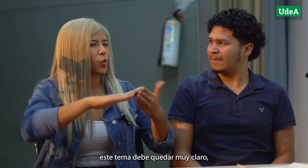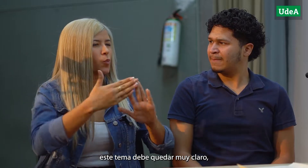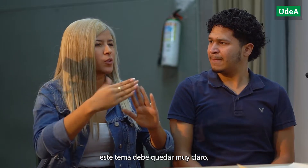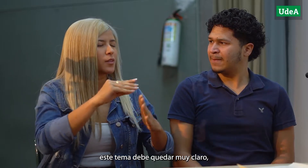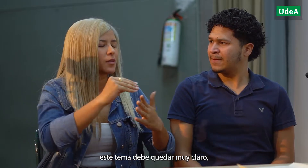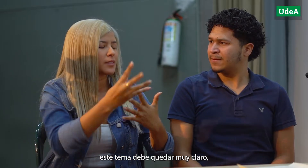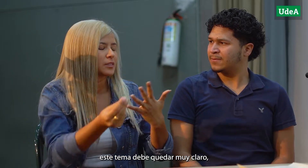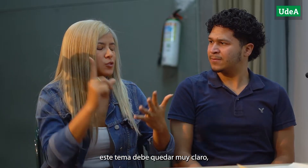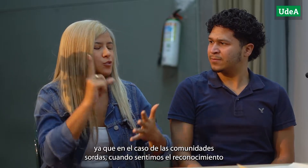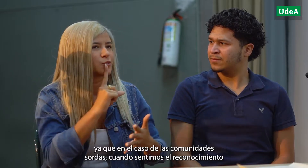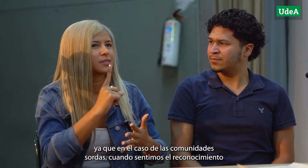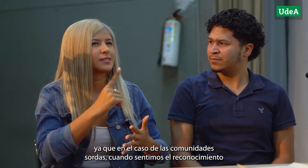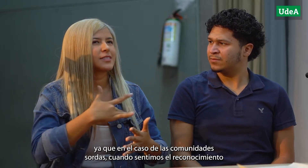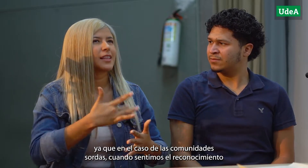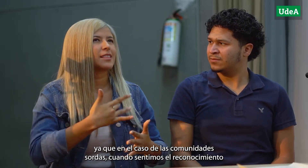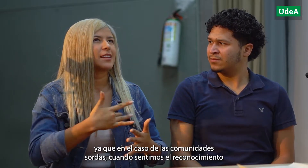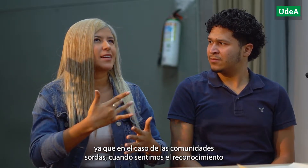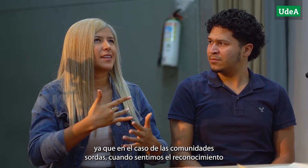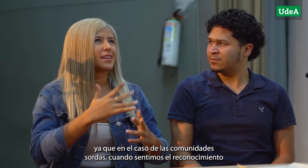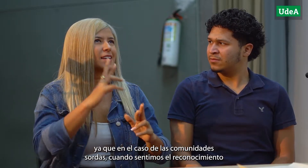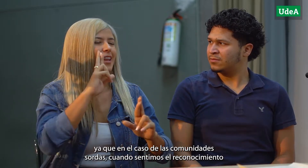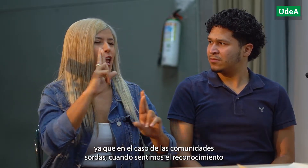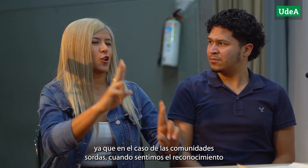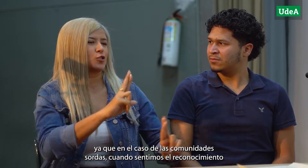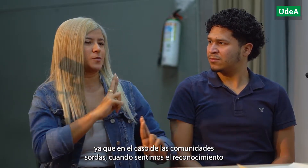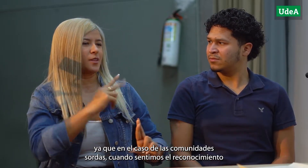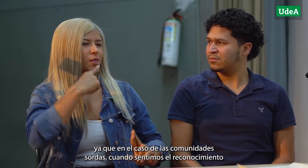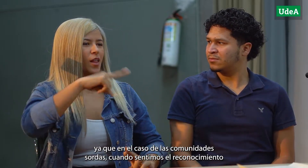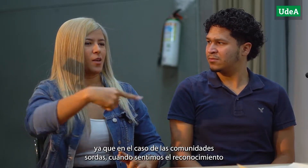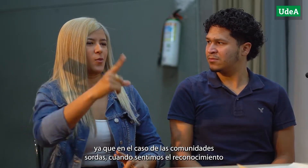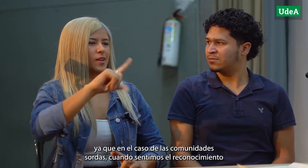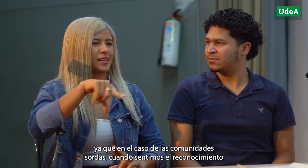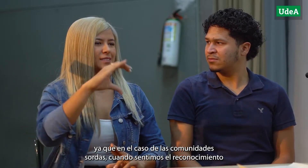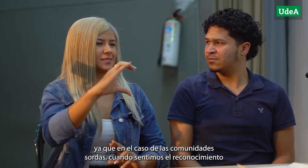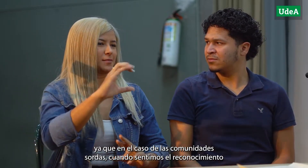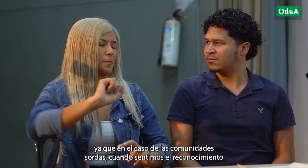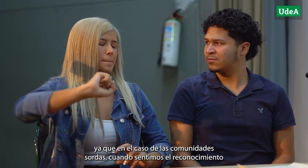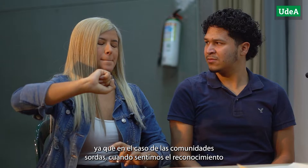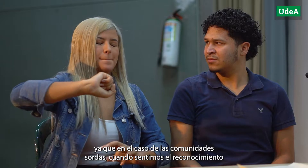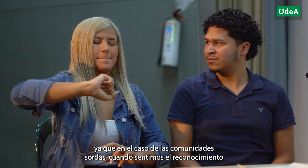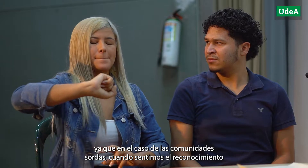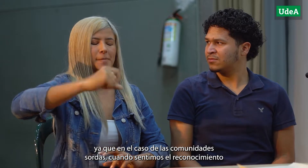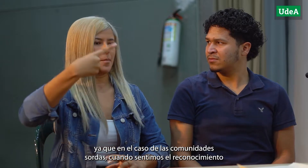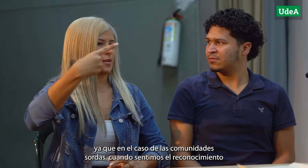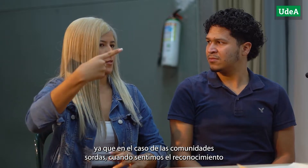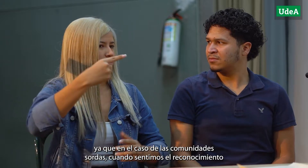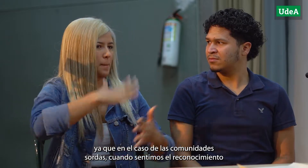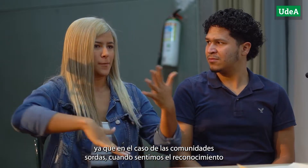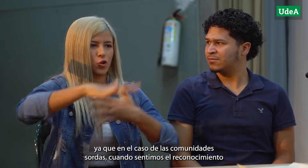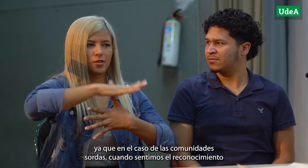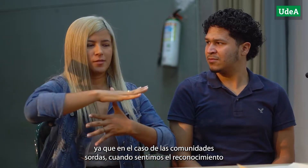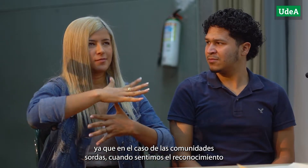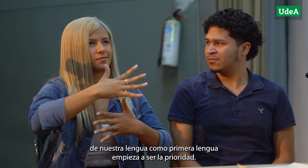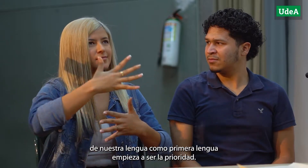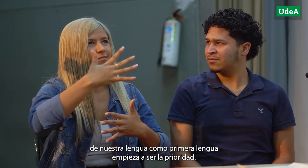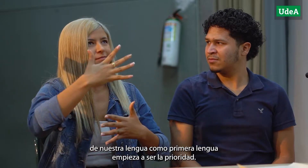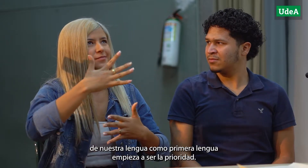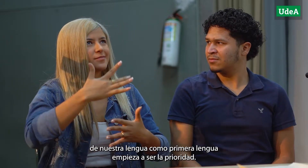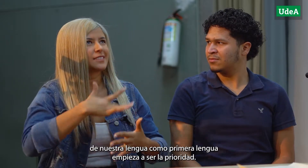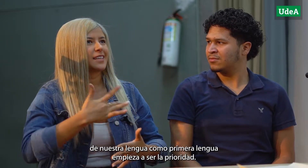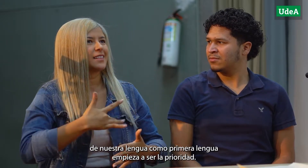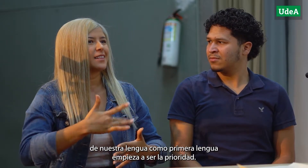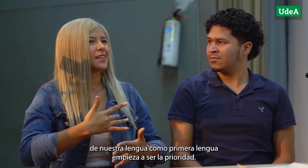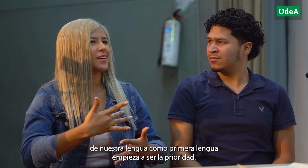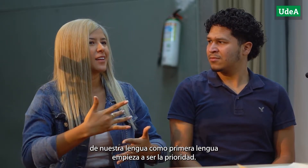este tema debe quedar muy claro, ya que en el caso de las comunidades sordas, cuando sentimos el reconocimiento de